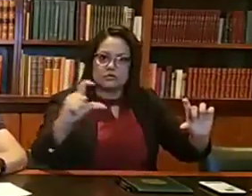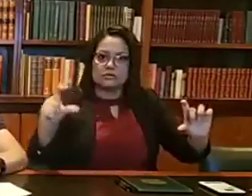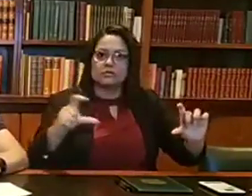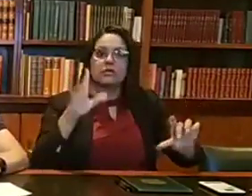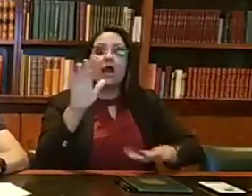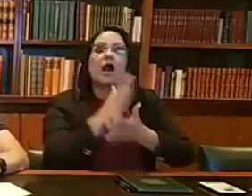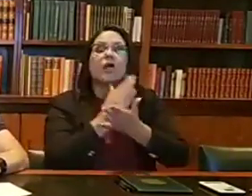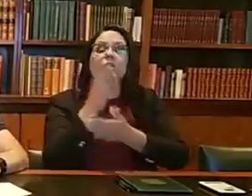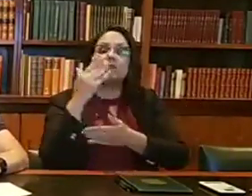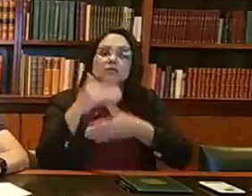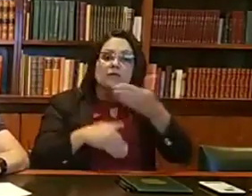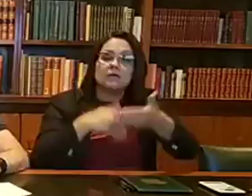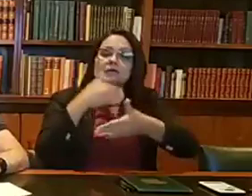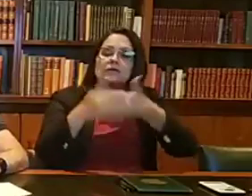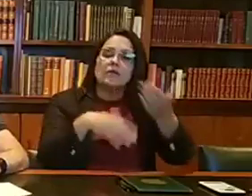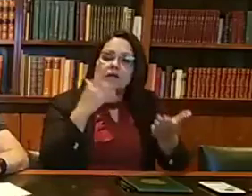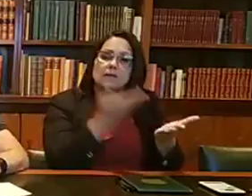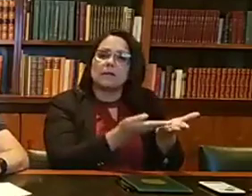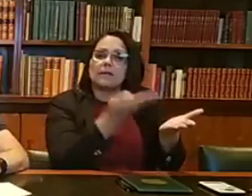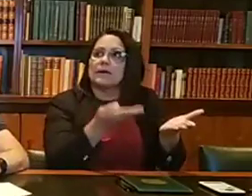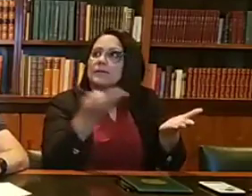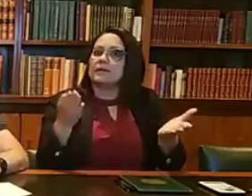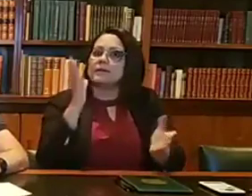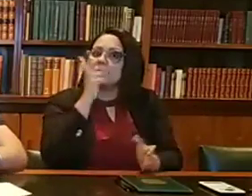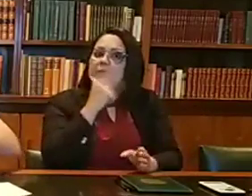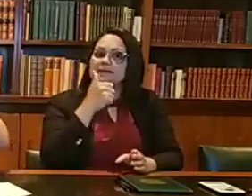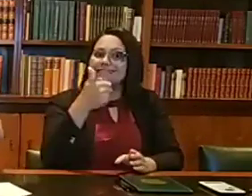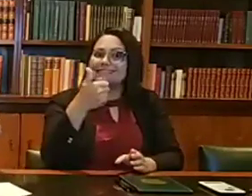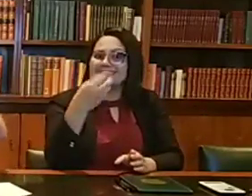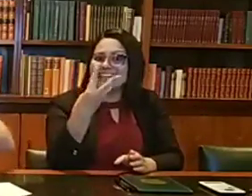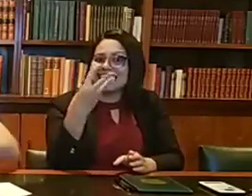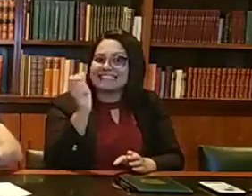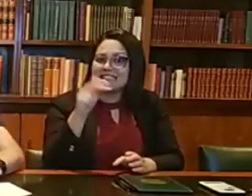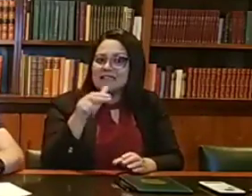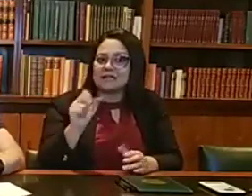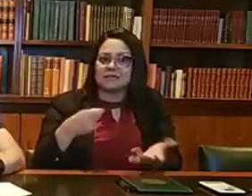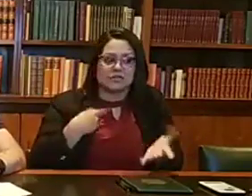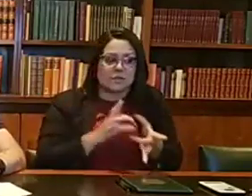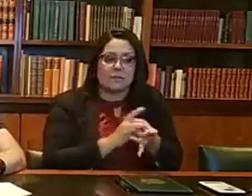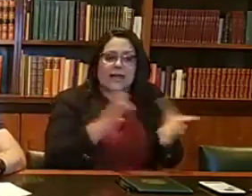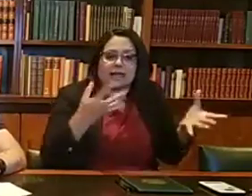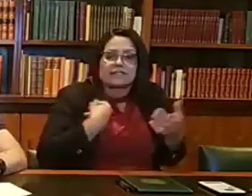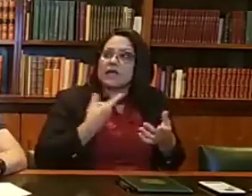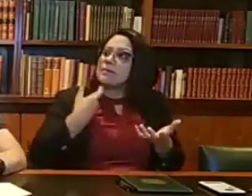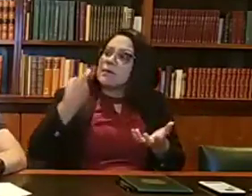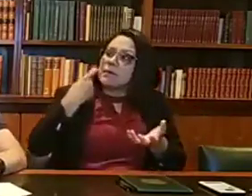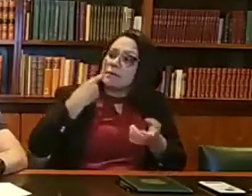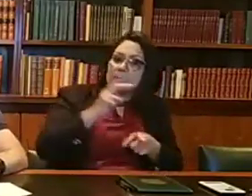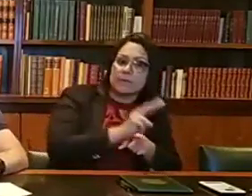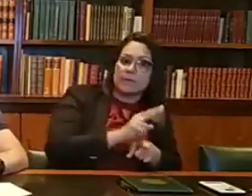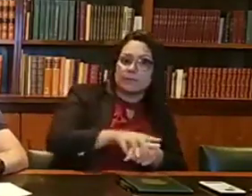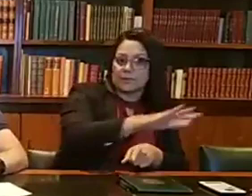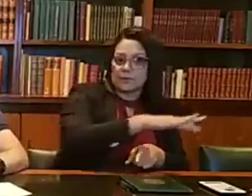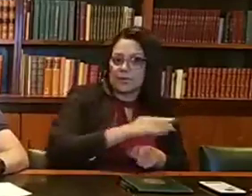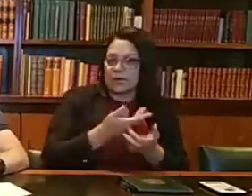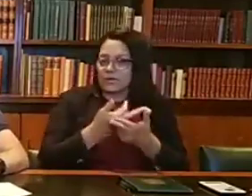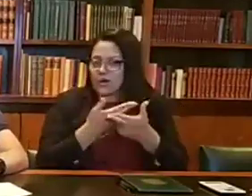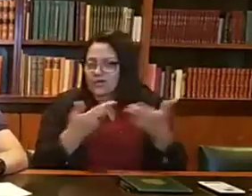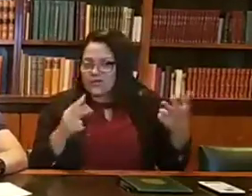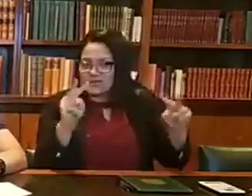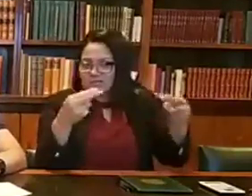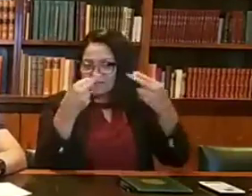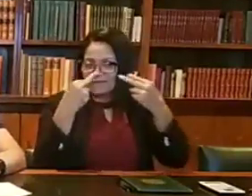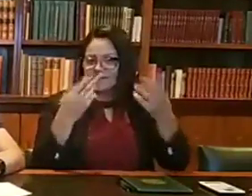até 13 anos para a pessoa obter o seu licenciamento. Para poder criar seu peixinho ali. Qual é a grande novidade? Você que está